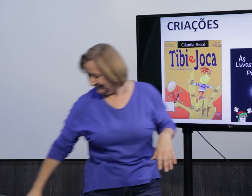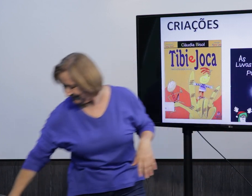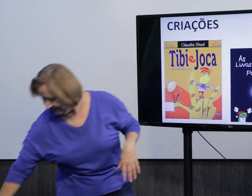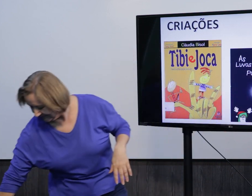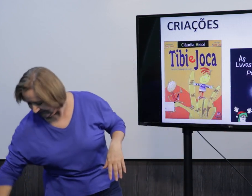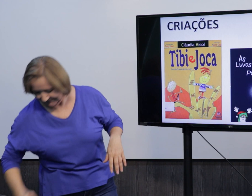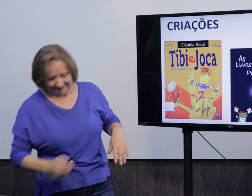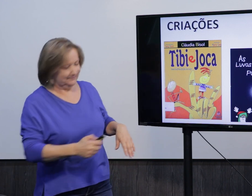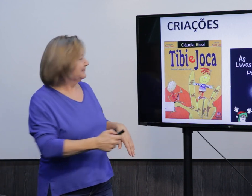surdo